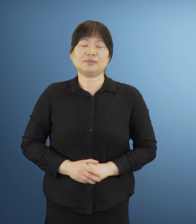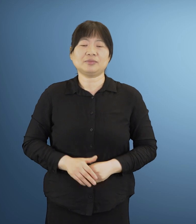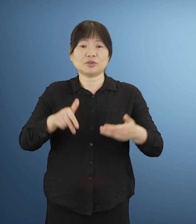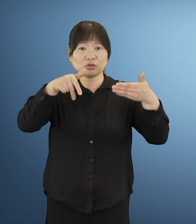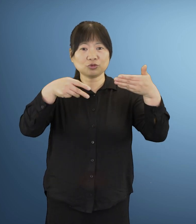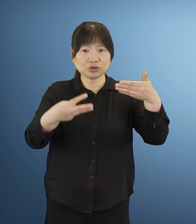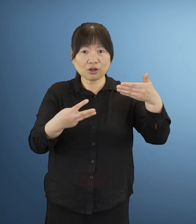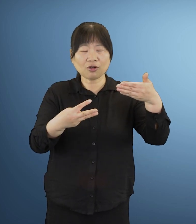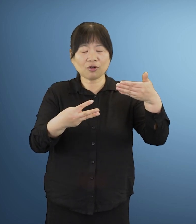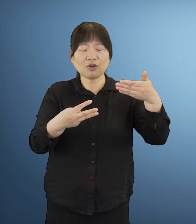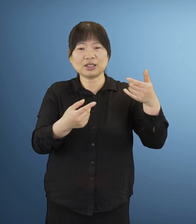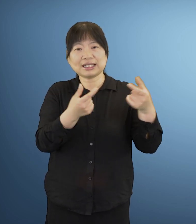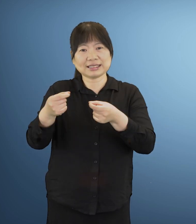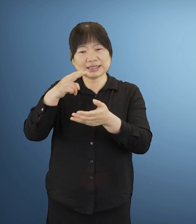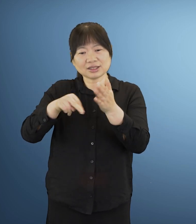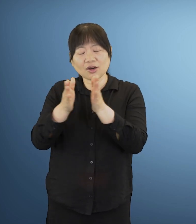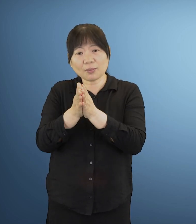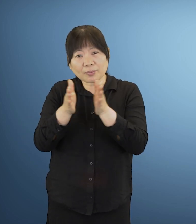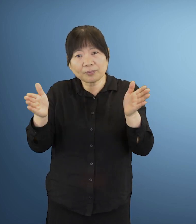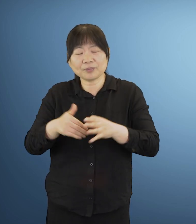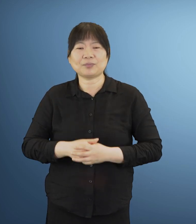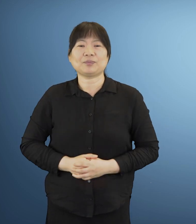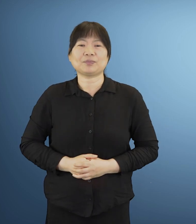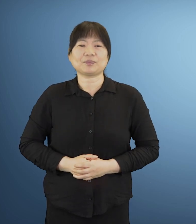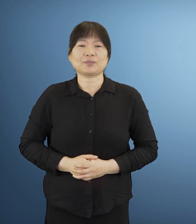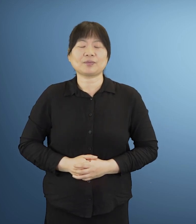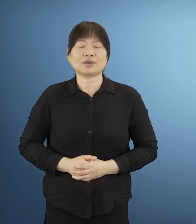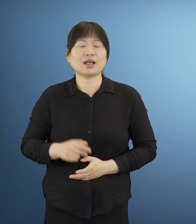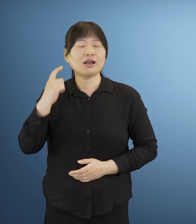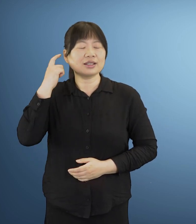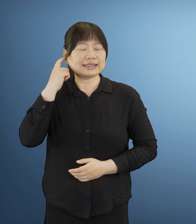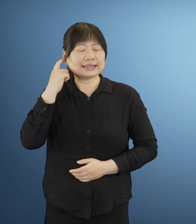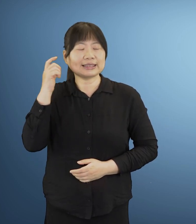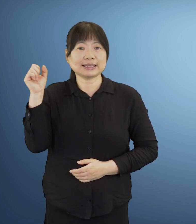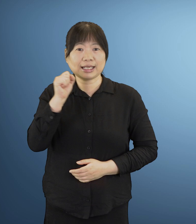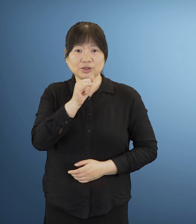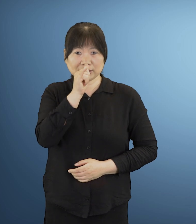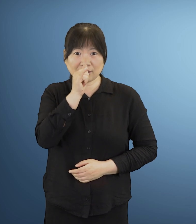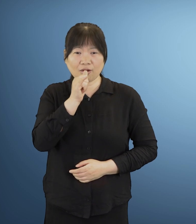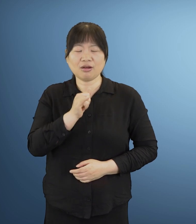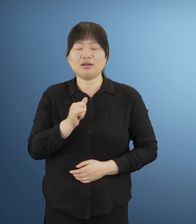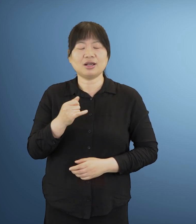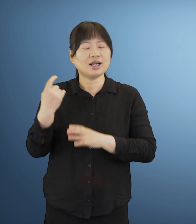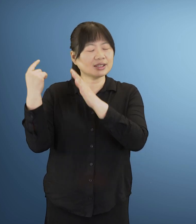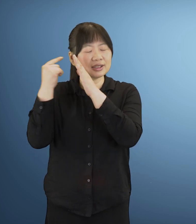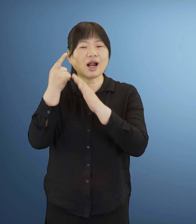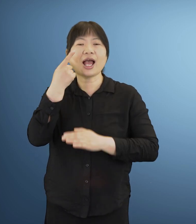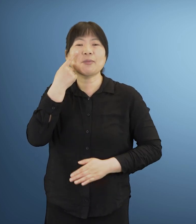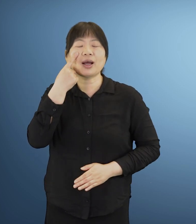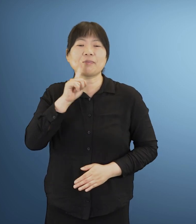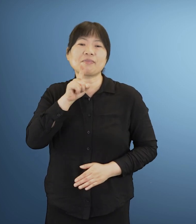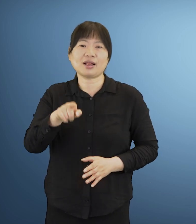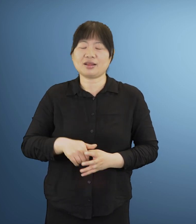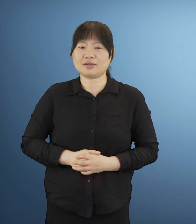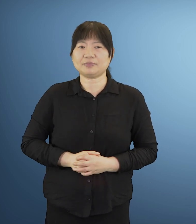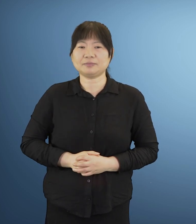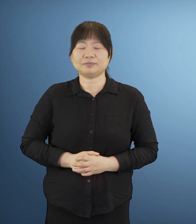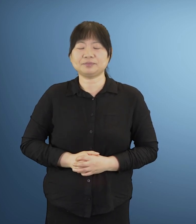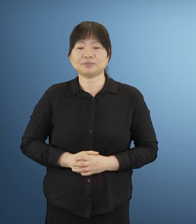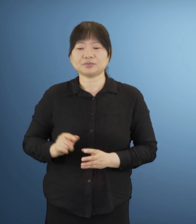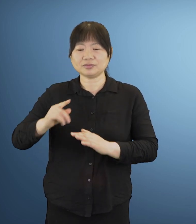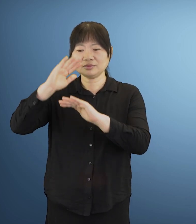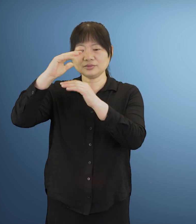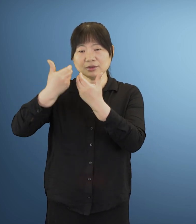중요하니까 같이 읽습니다. 시작. 귀 있는 자는 들으라 하시니라. 자, 여러분, 이